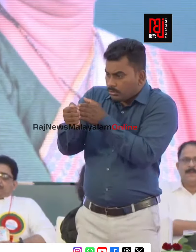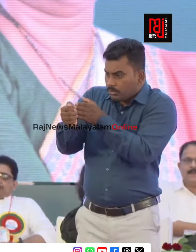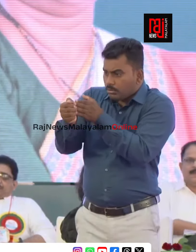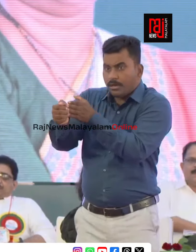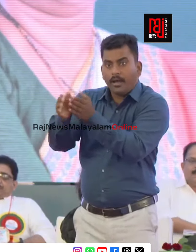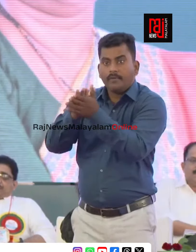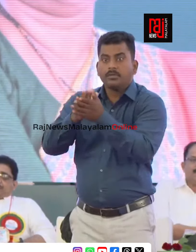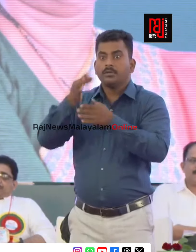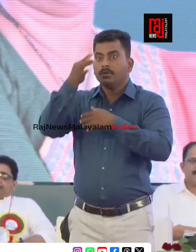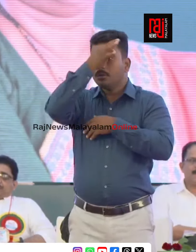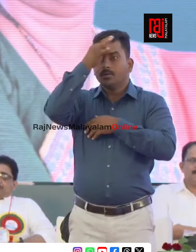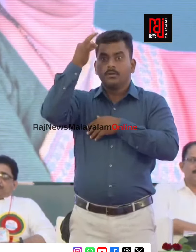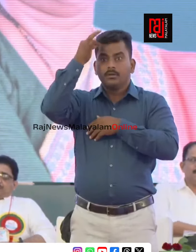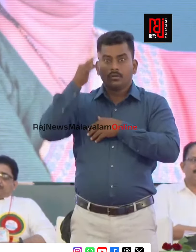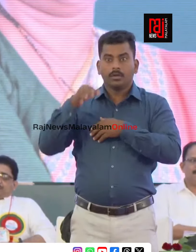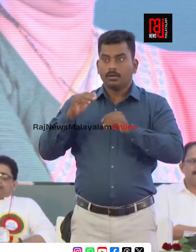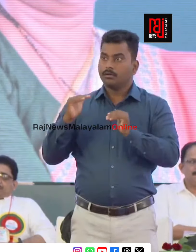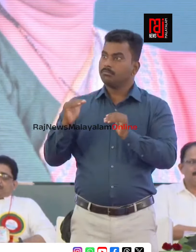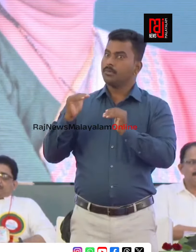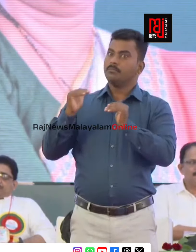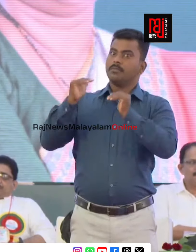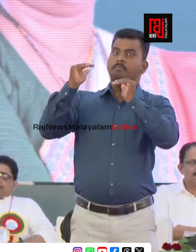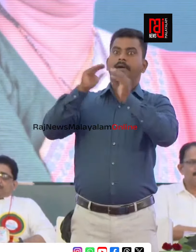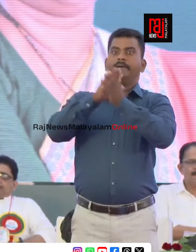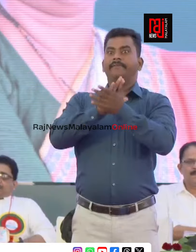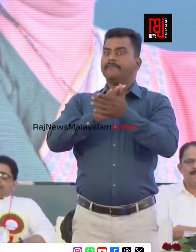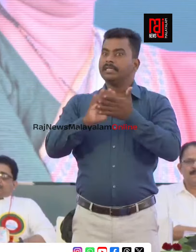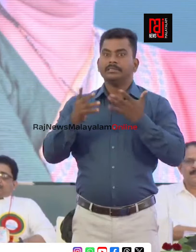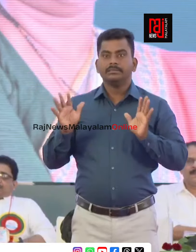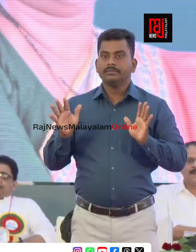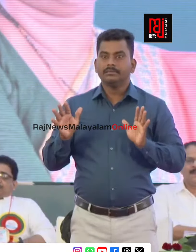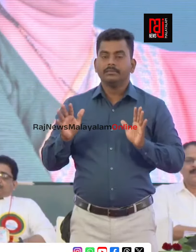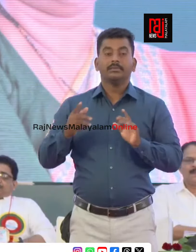ഇതെല്ലാം തന്നെ സംരംഭക മേഖലയിലേക്ക്